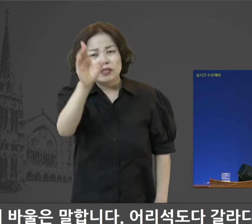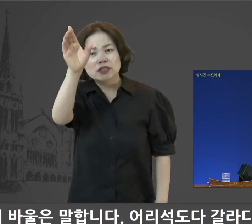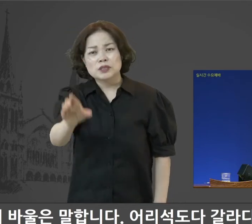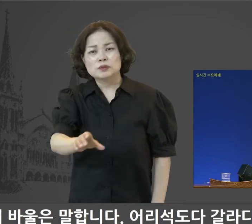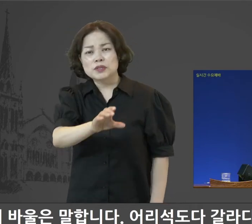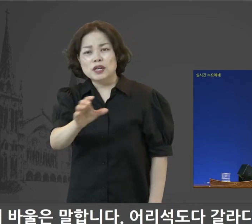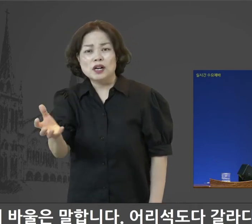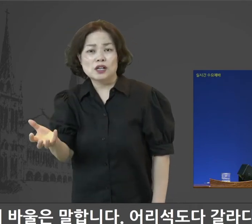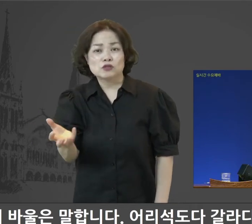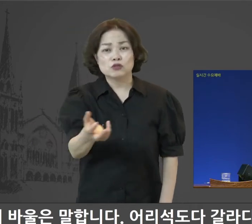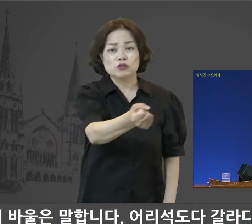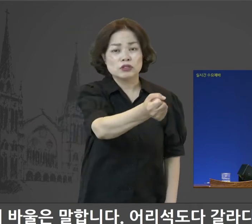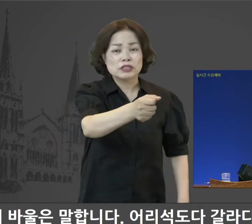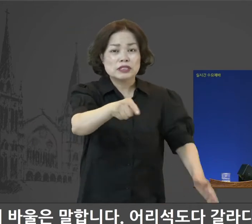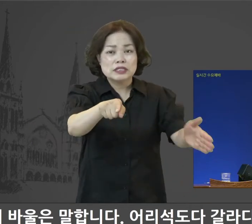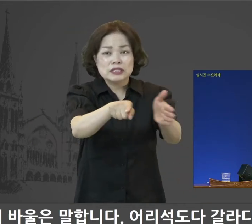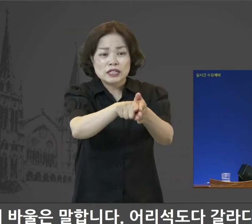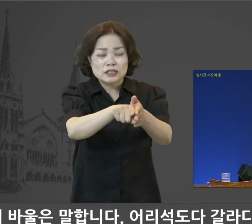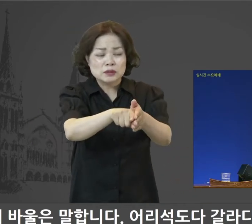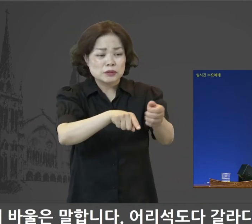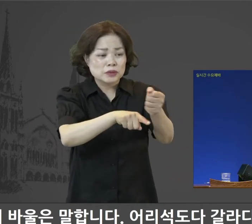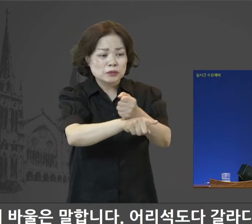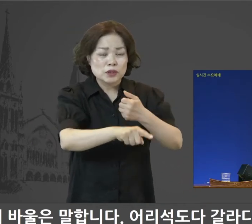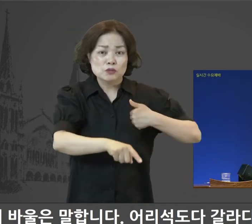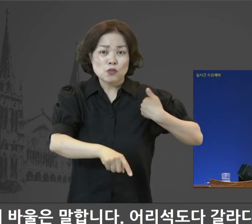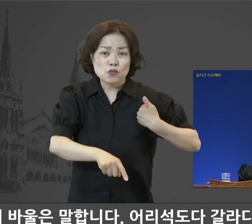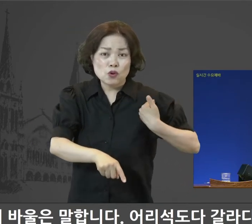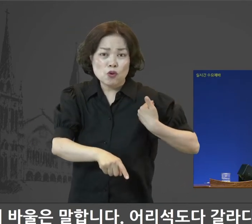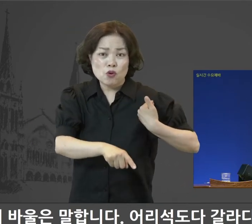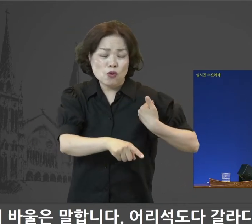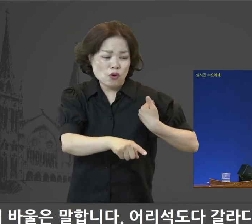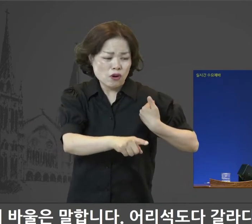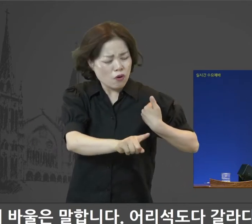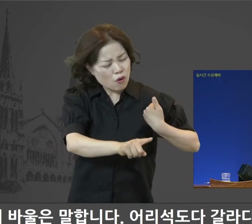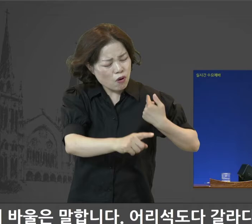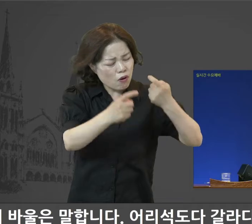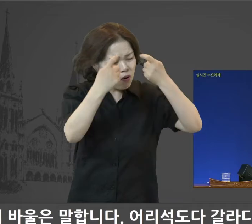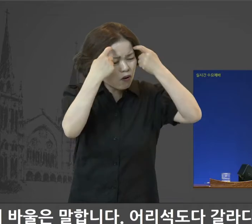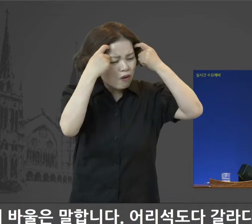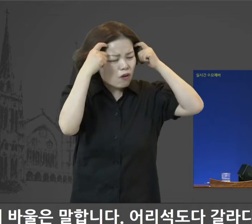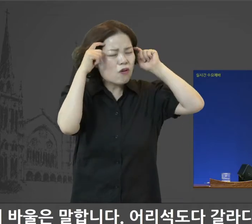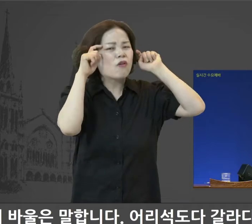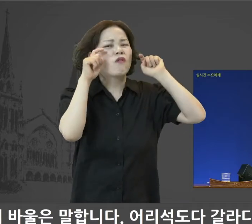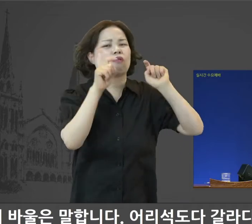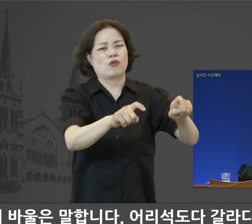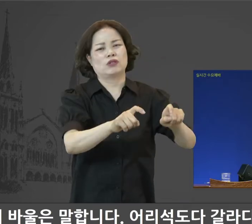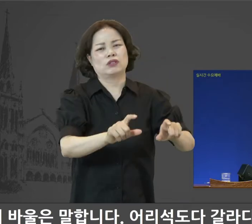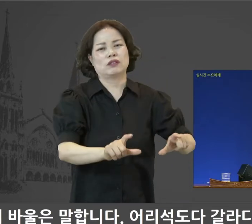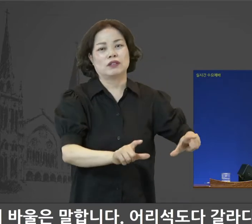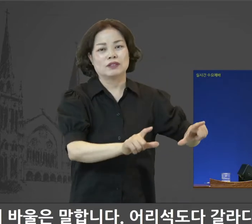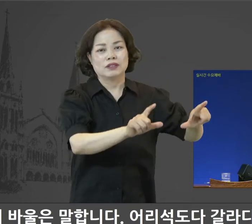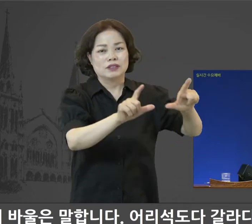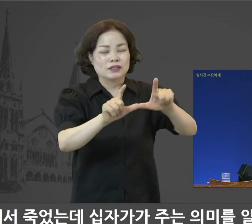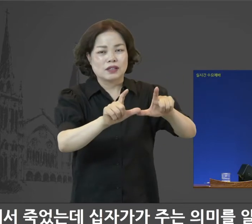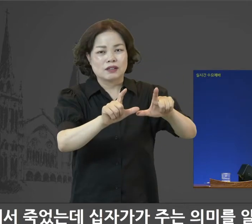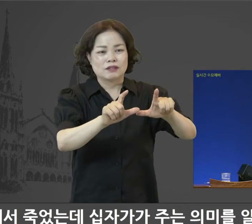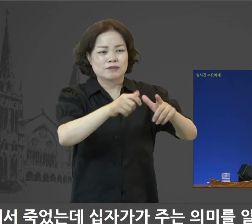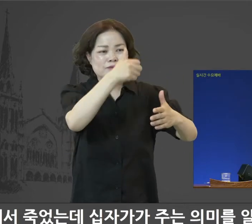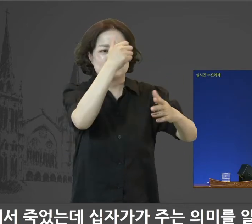십자가가 가져다주는 신학적 의미를 알지 못하고 어쩜 그렇게 어리석게 행위구원론에